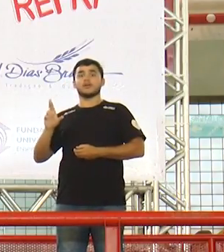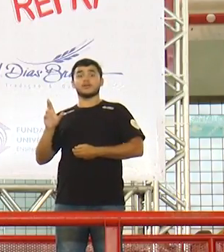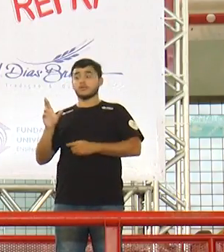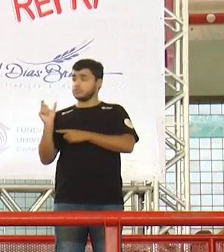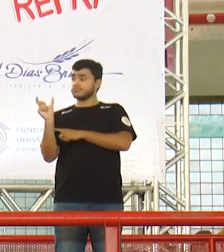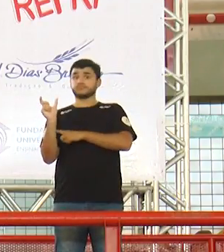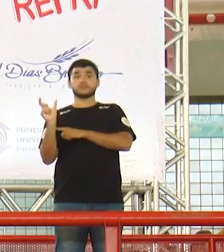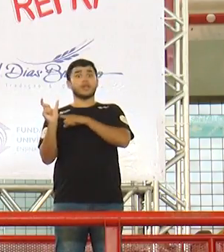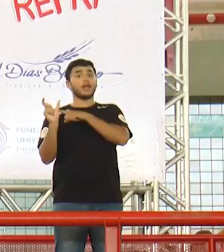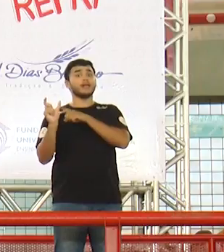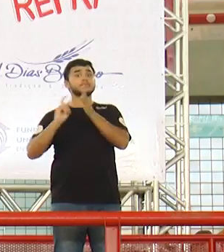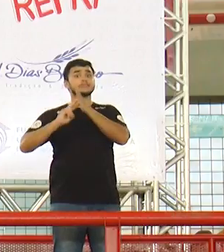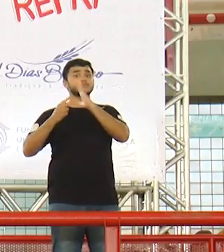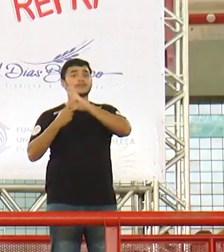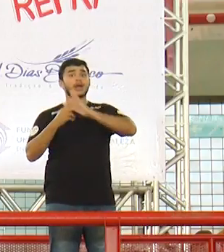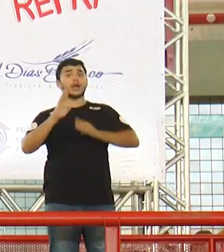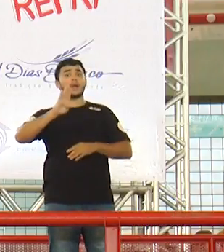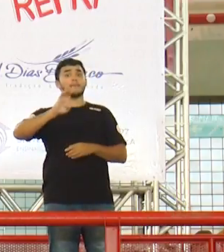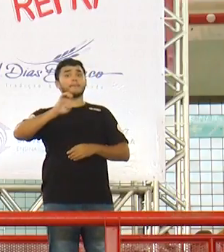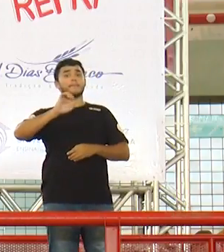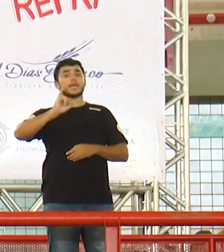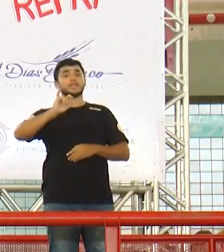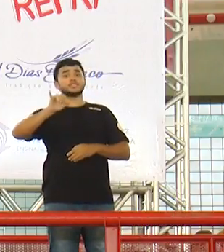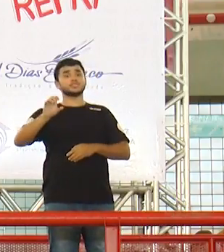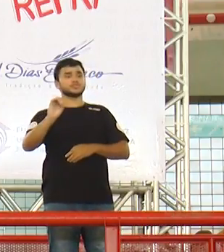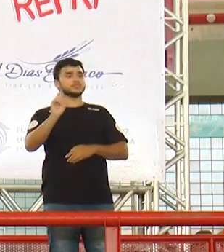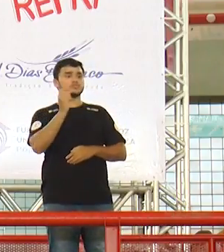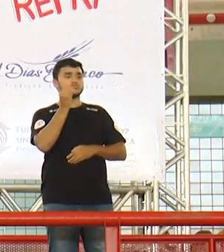oscular é beijar.